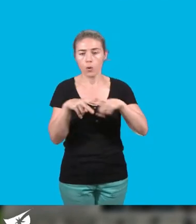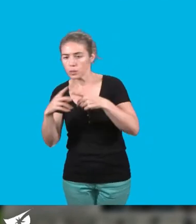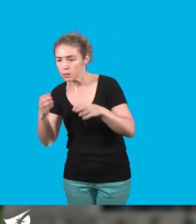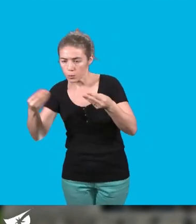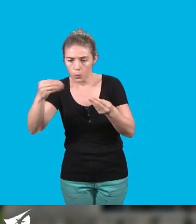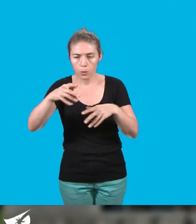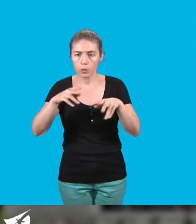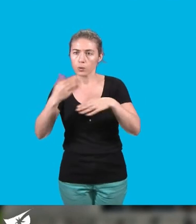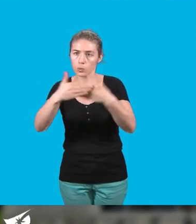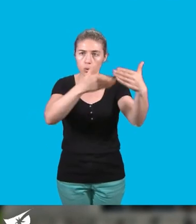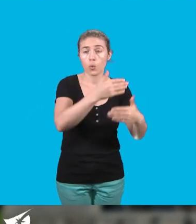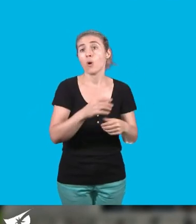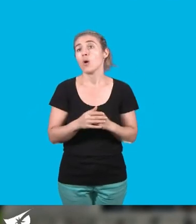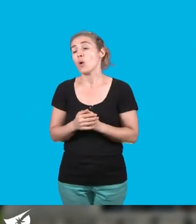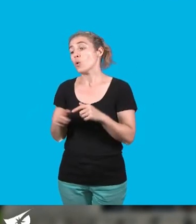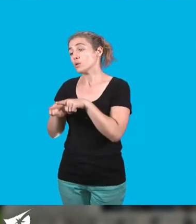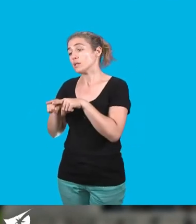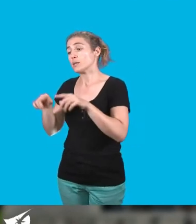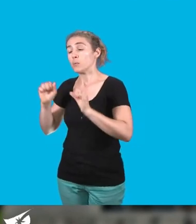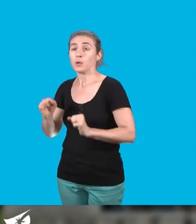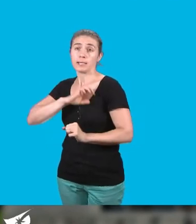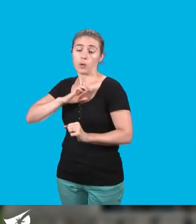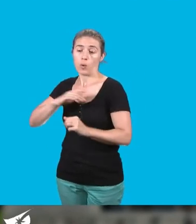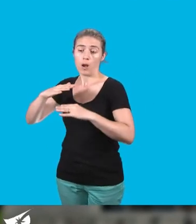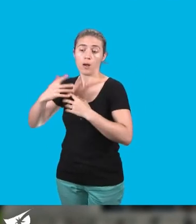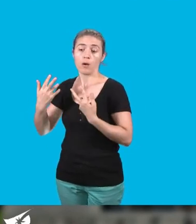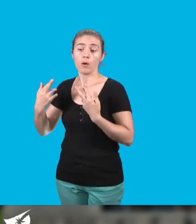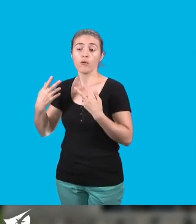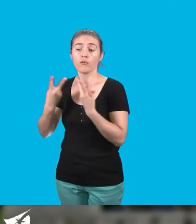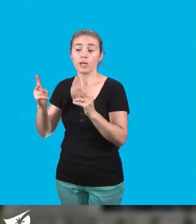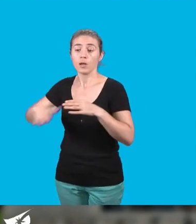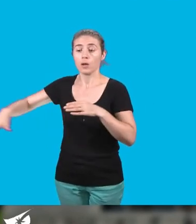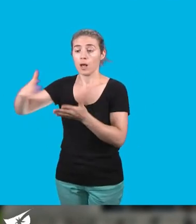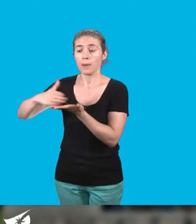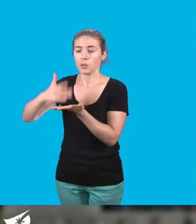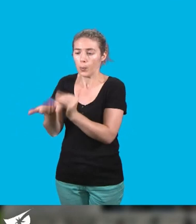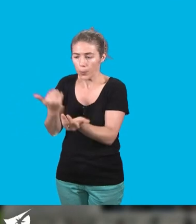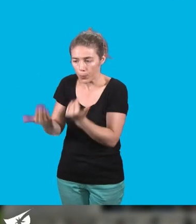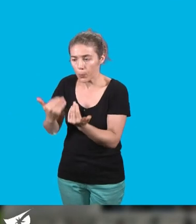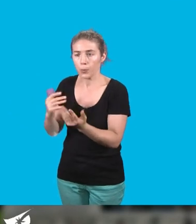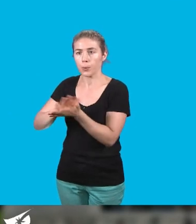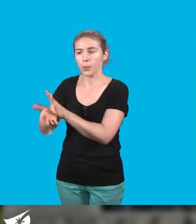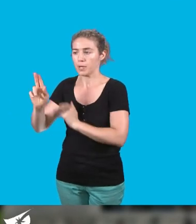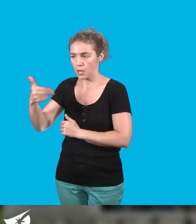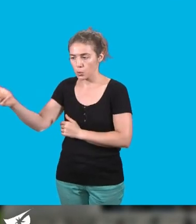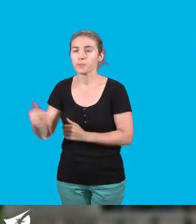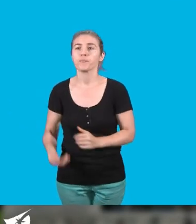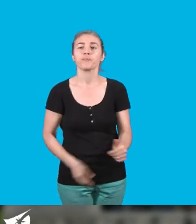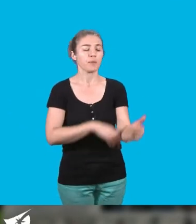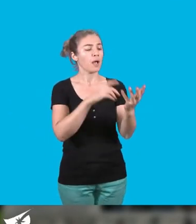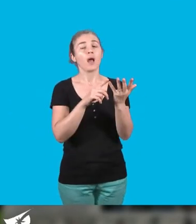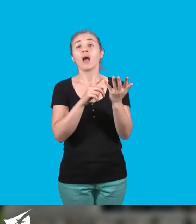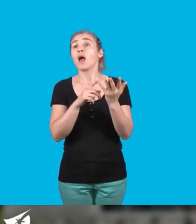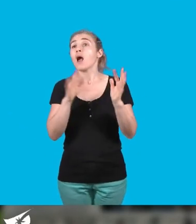par exemple, de désimperméabilisation de nos espaces publics. Le quatrième point concerne bien évidemment, quant à lui, l'accès à l'eau pour tous et